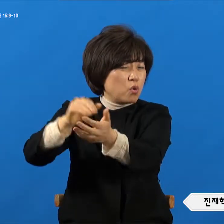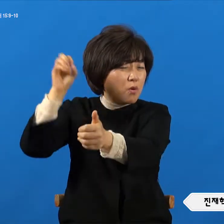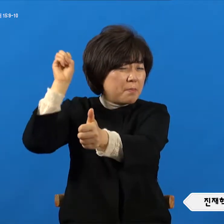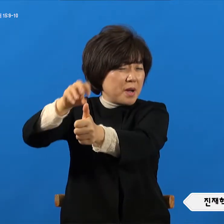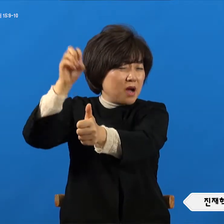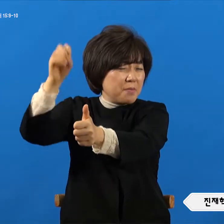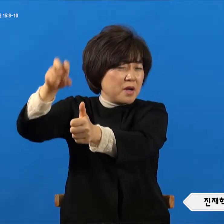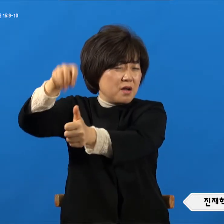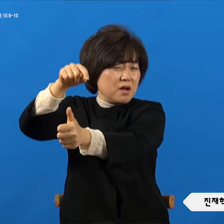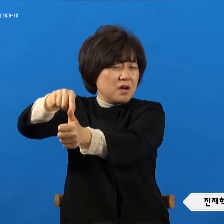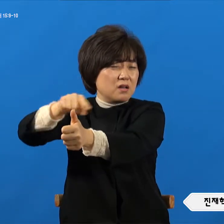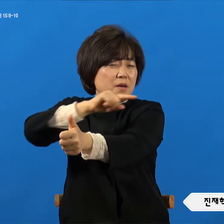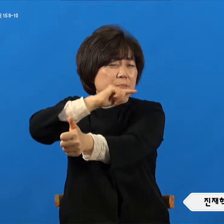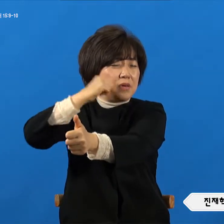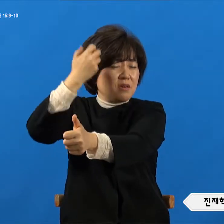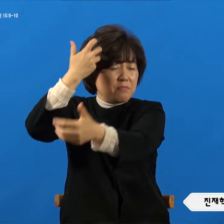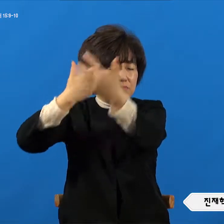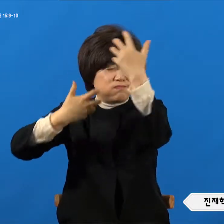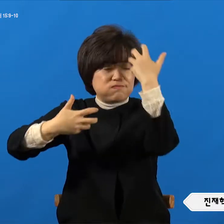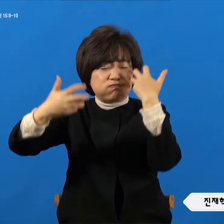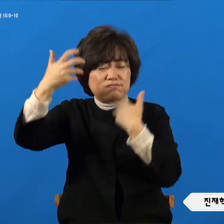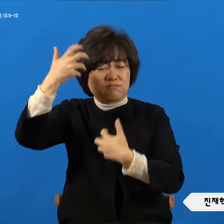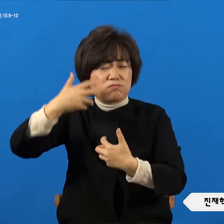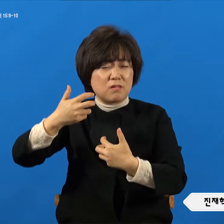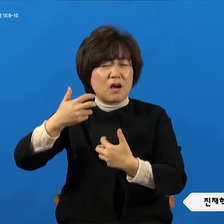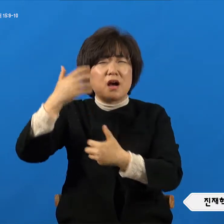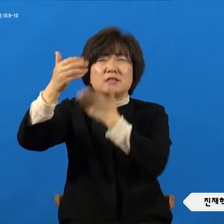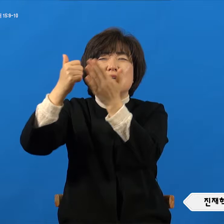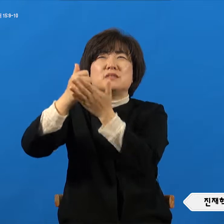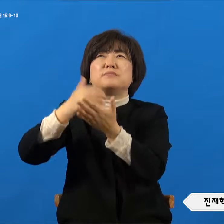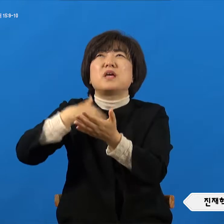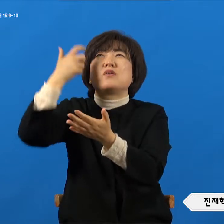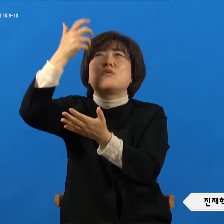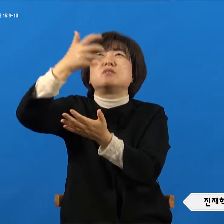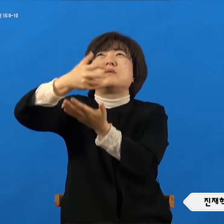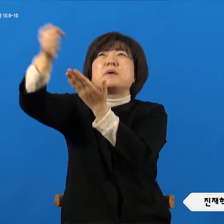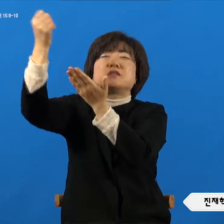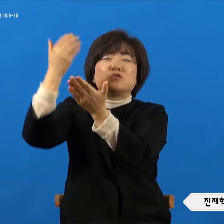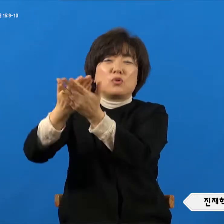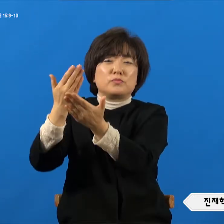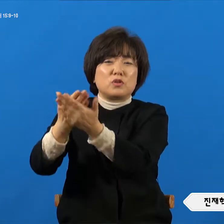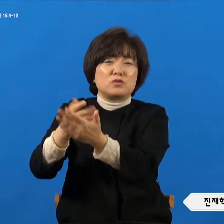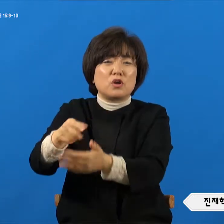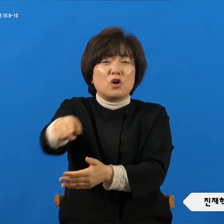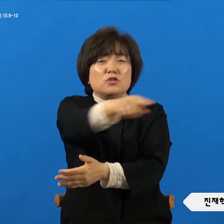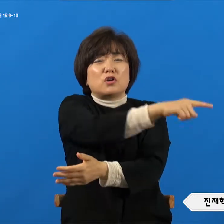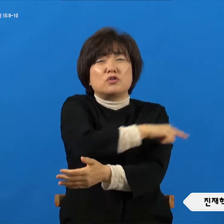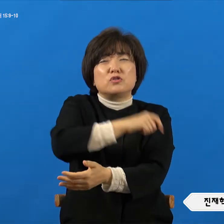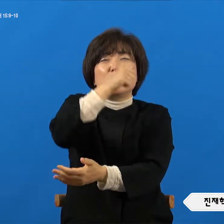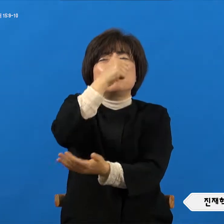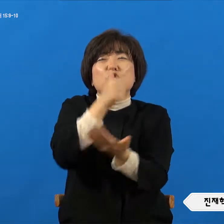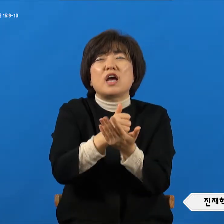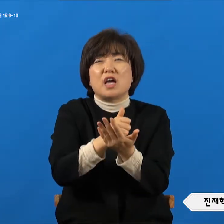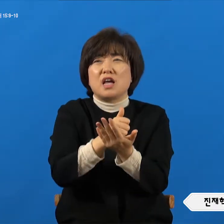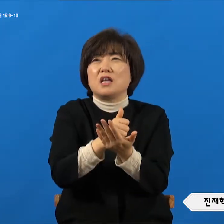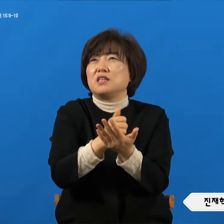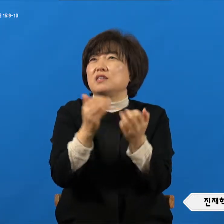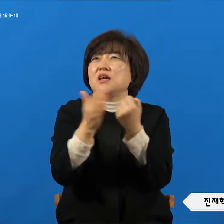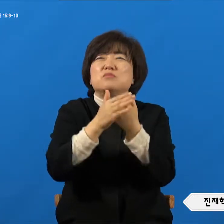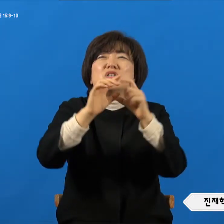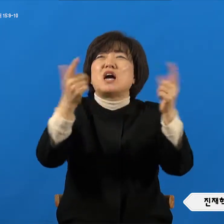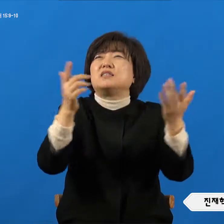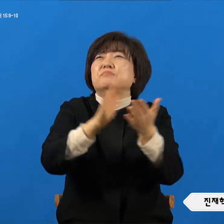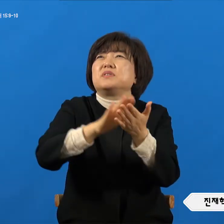침을 받으며 피를 흘리며 하나님 내 영혼을 받아주십시오, 그리고 저들의 죄를 저들에게 돌리지